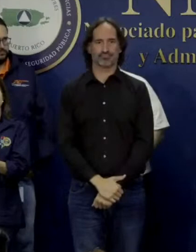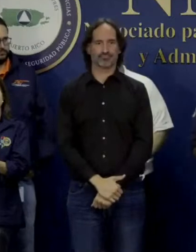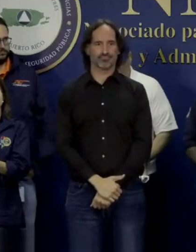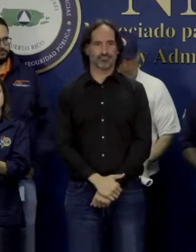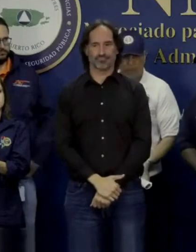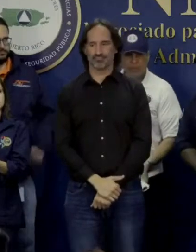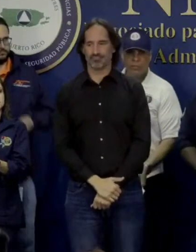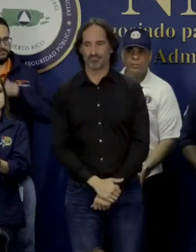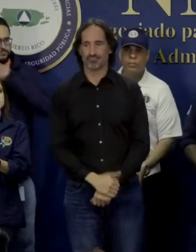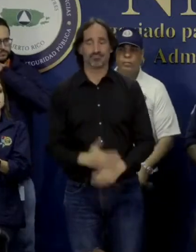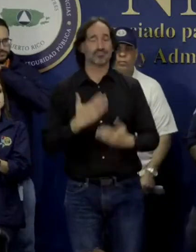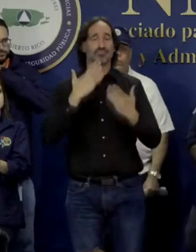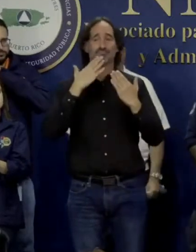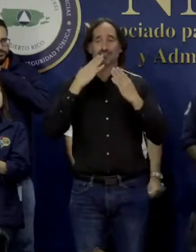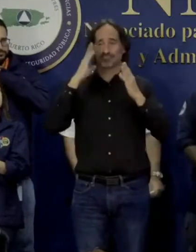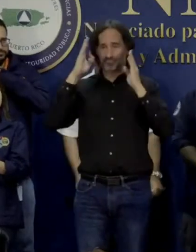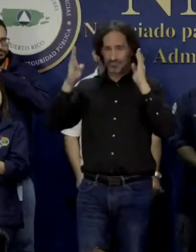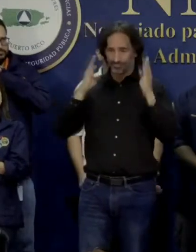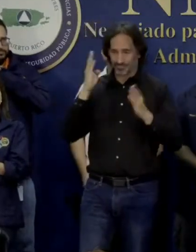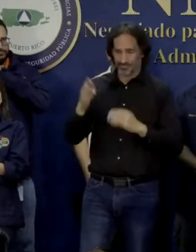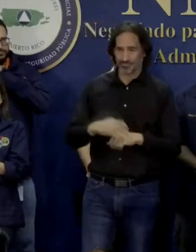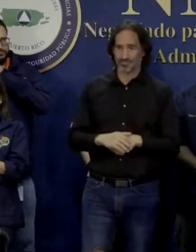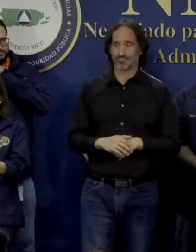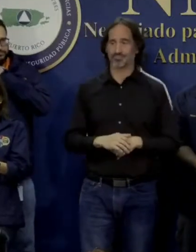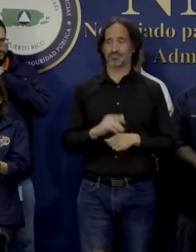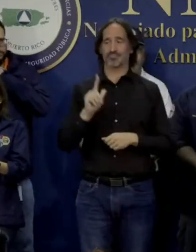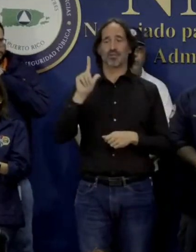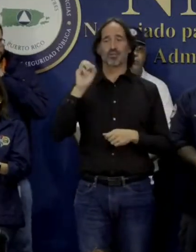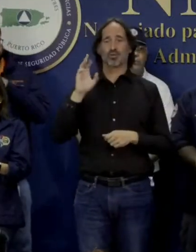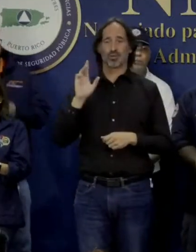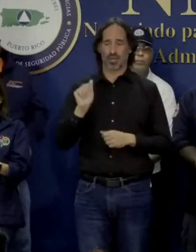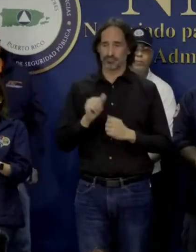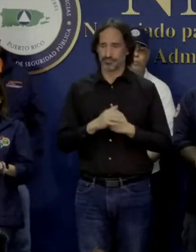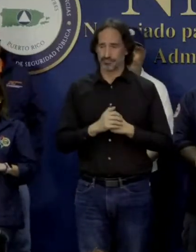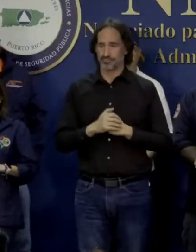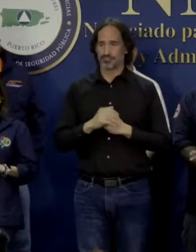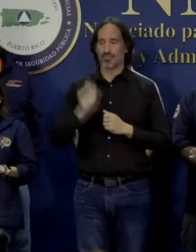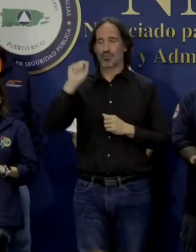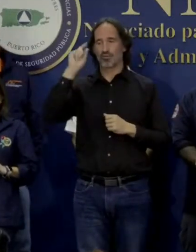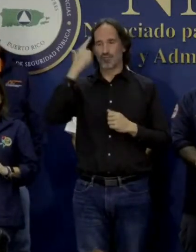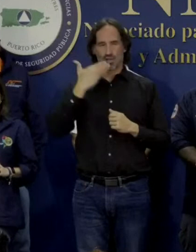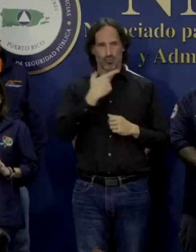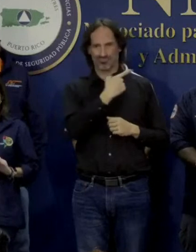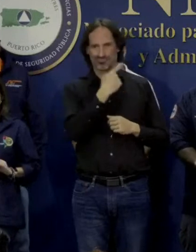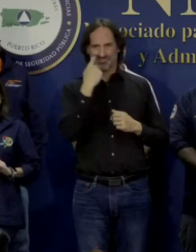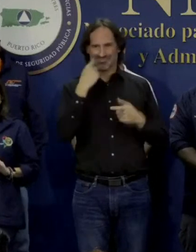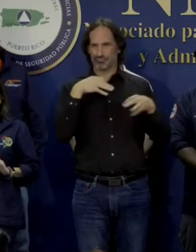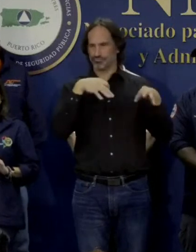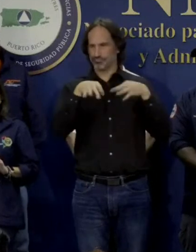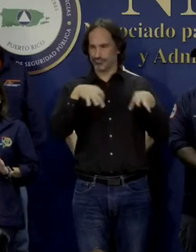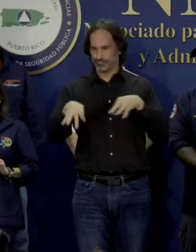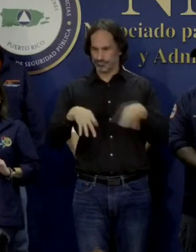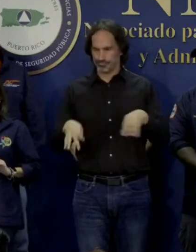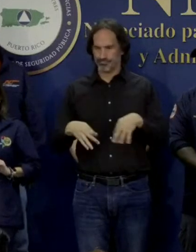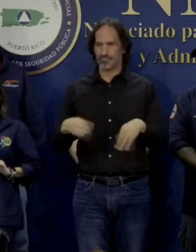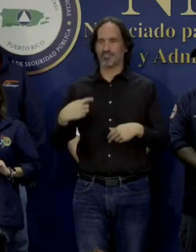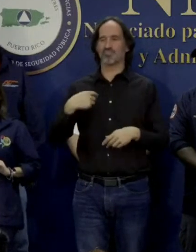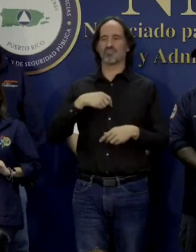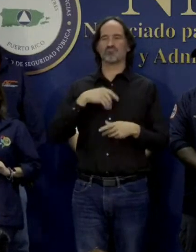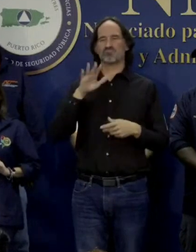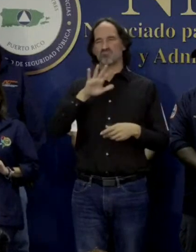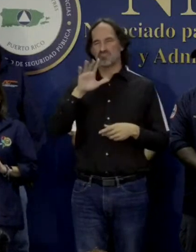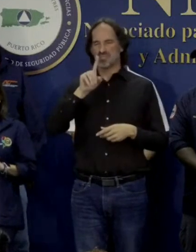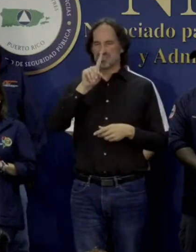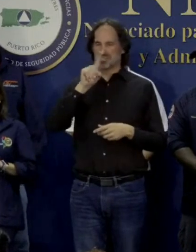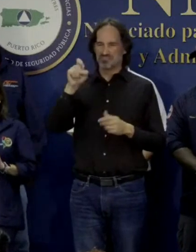Muchas gracias, saludos, Gloria. Como dijo el gobernador, ¿verdad?, ya tenemos 100,000 clientes. Esto va poco a